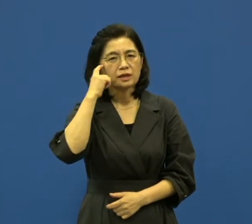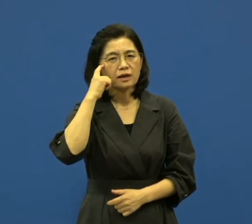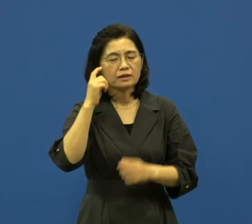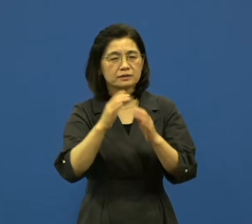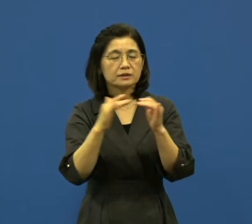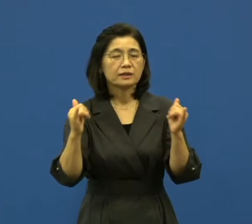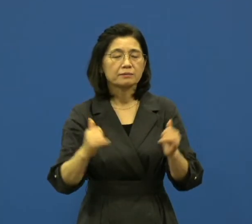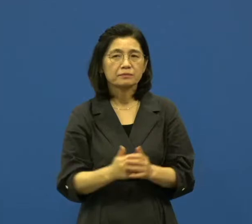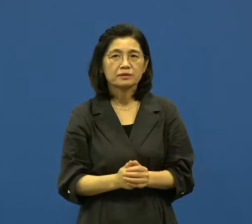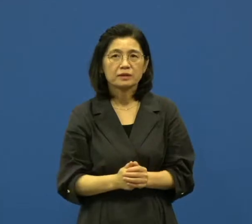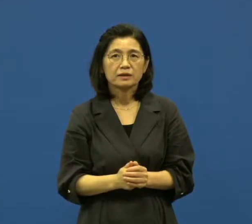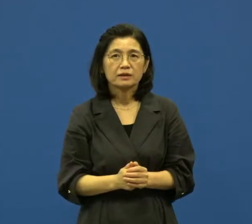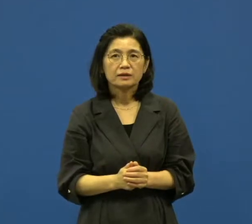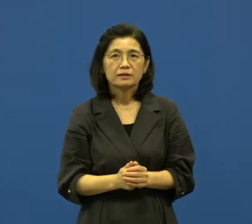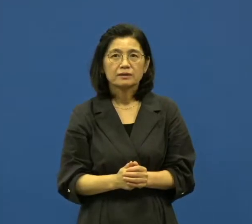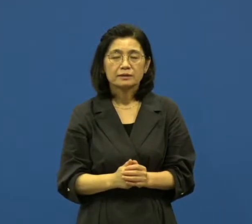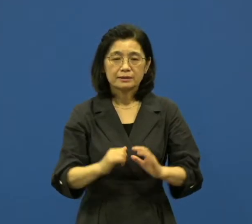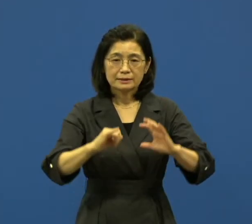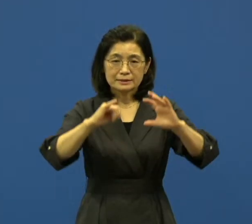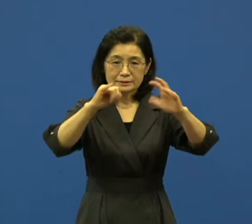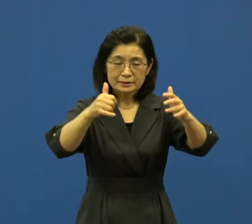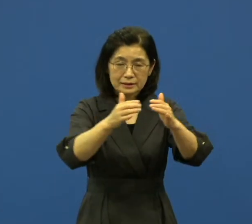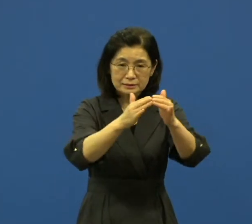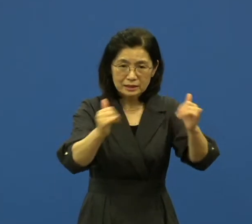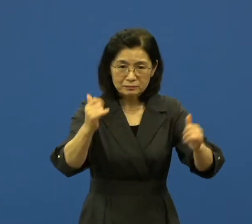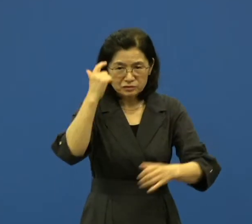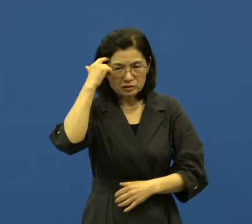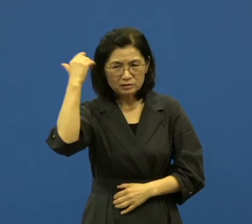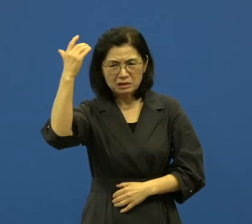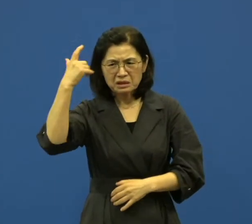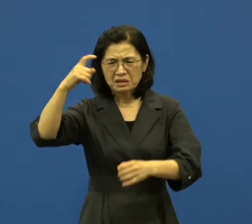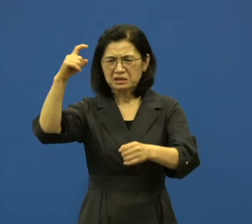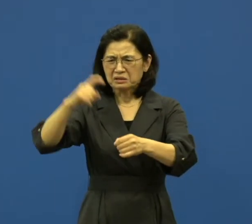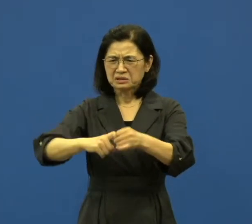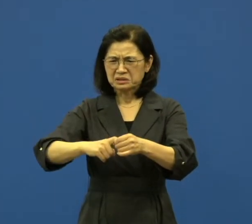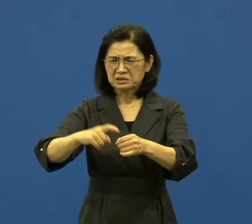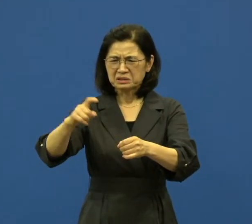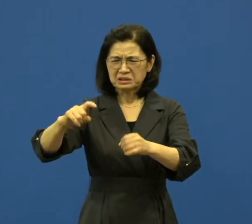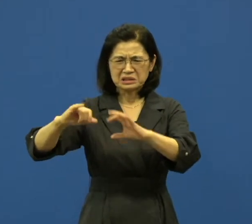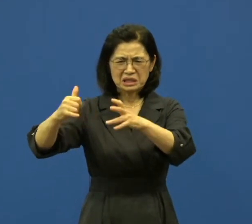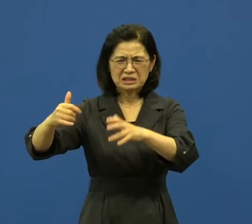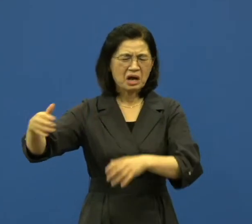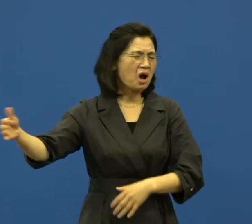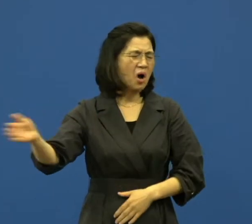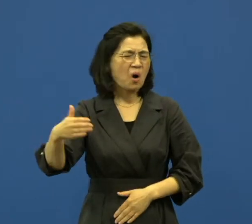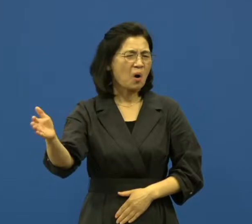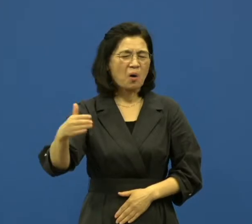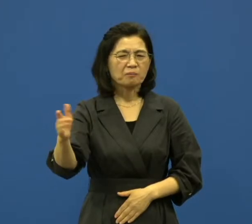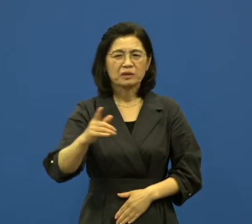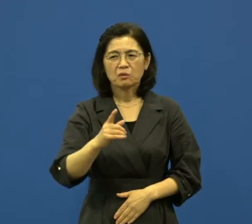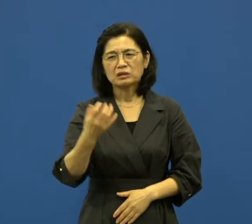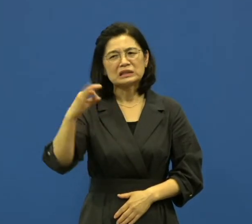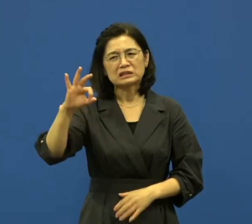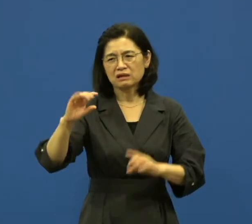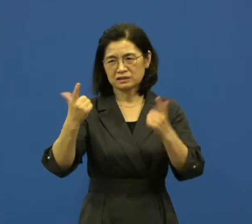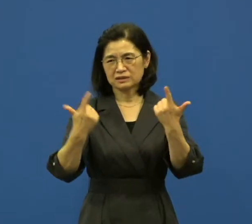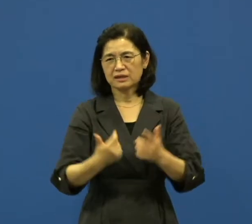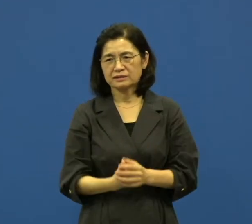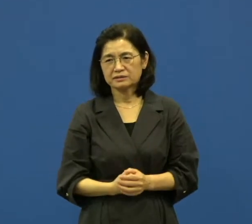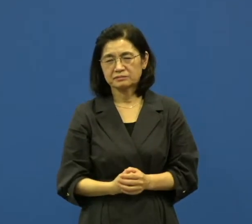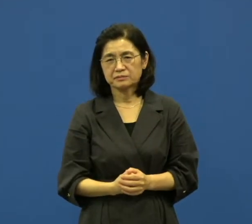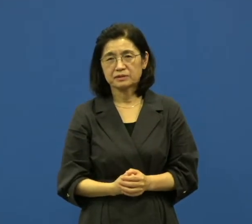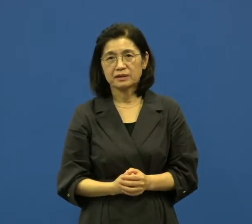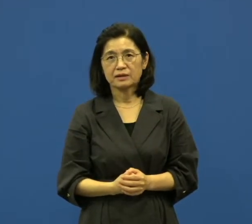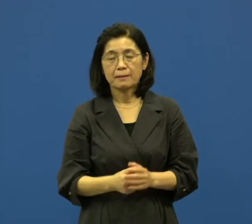사람들이 영적 세계를 부정합니다. 보이지 않는 것은 존재하지 않아요. 여러분 우리가 믿음의 눈을 뜨면 무엇이 보입니까?